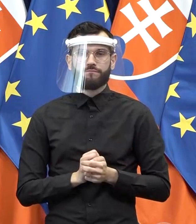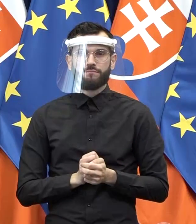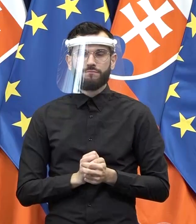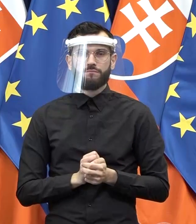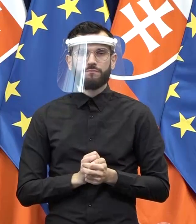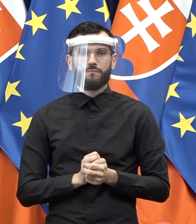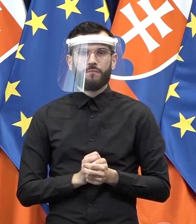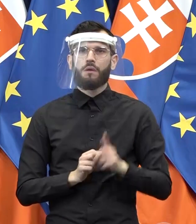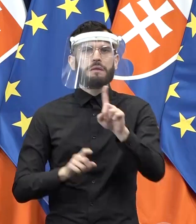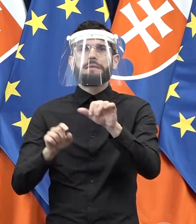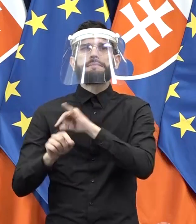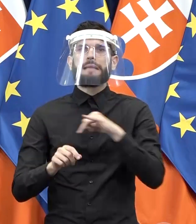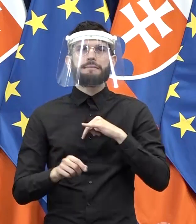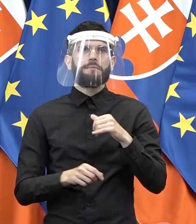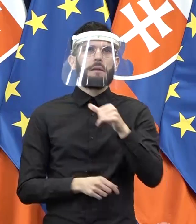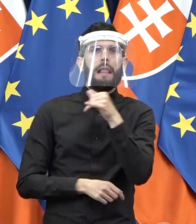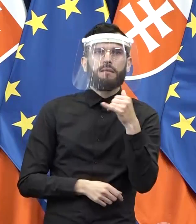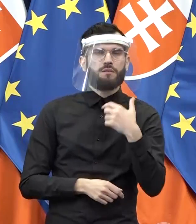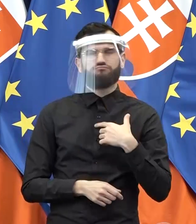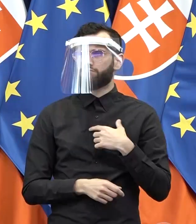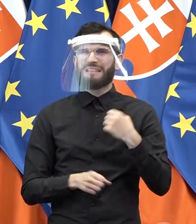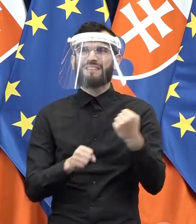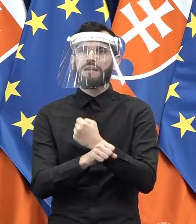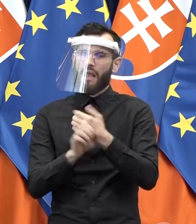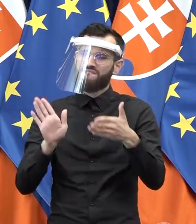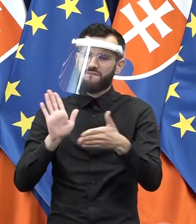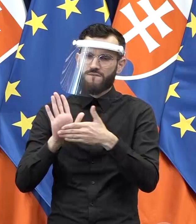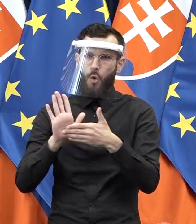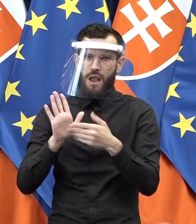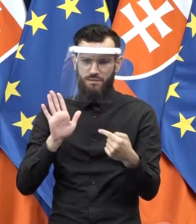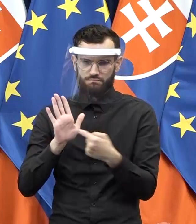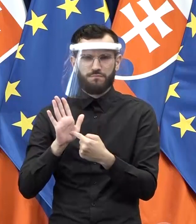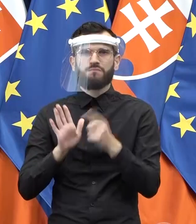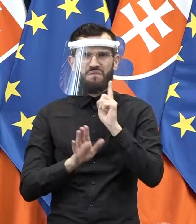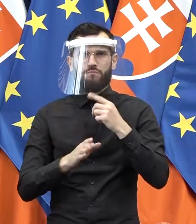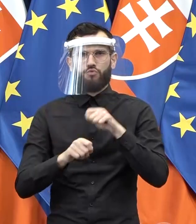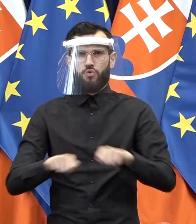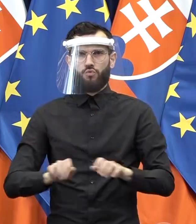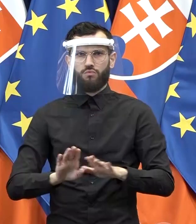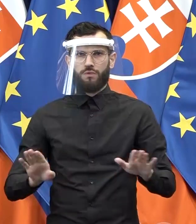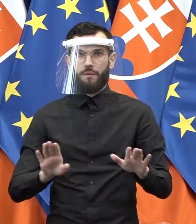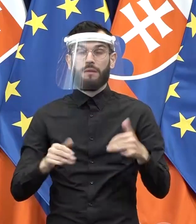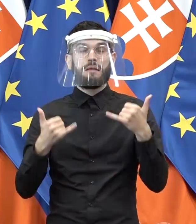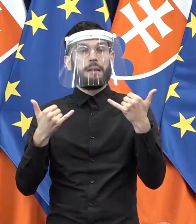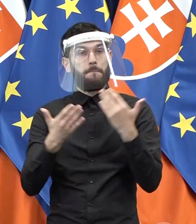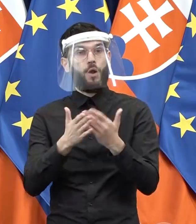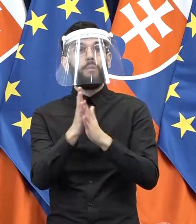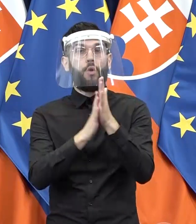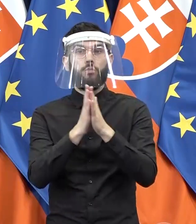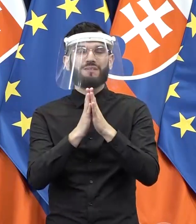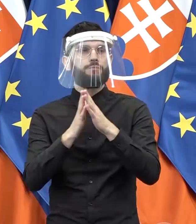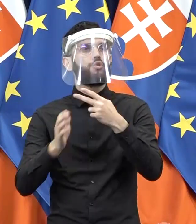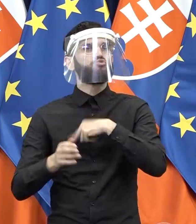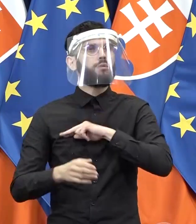na základe nejakých emocií, ale na základe tvrdých dád a faktov. Čiže požiadame kompetentných,